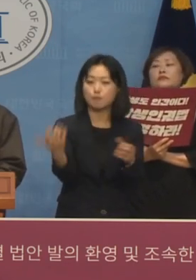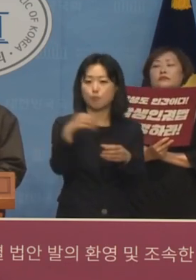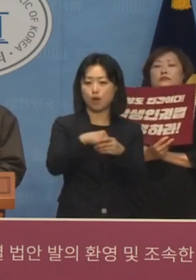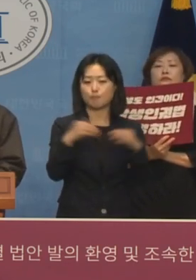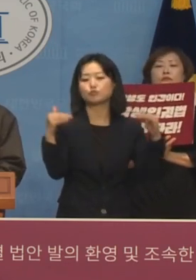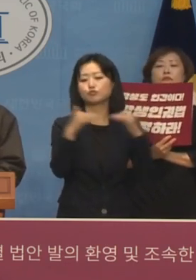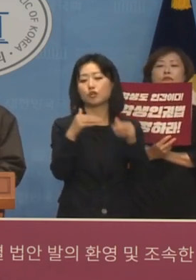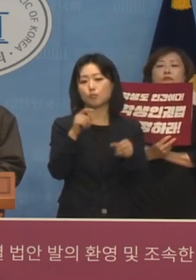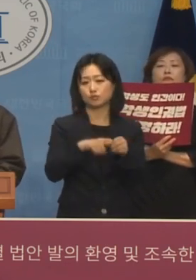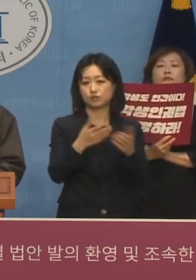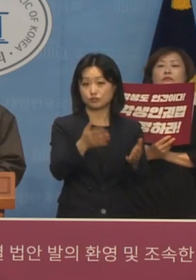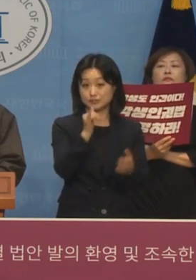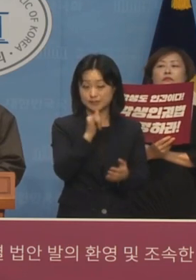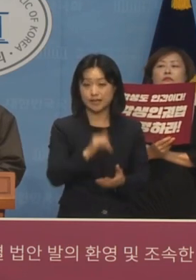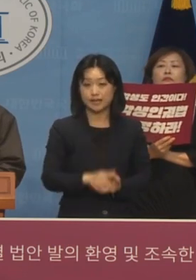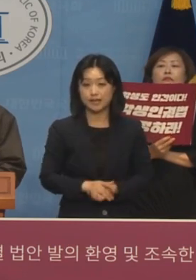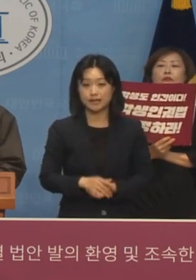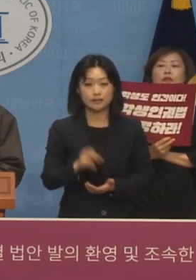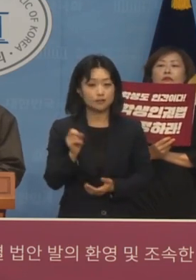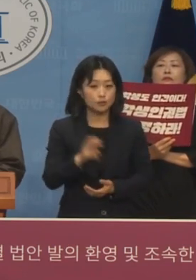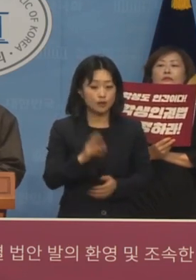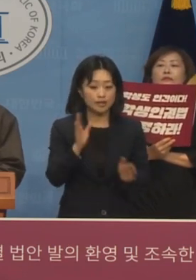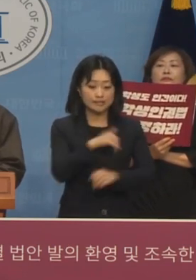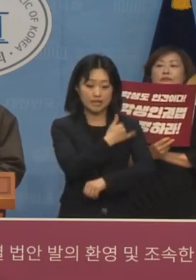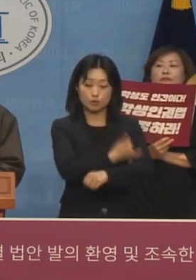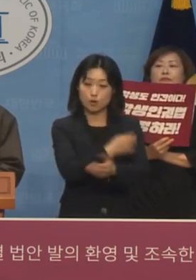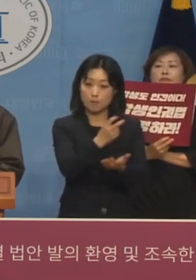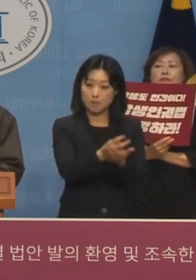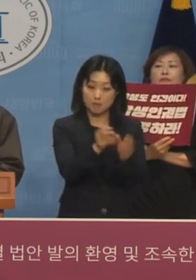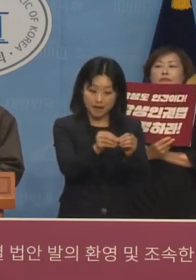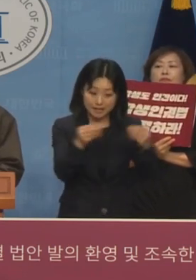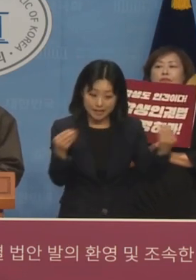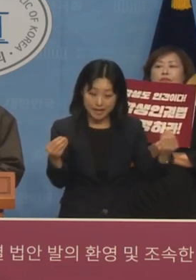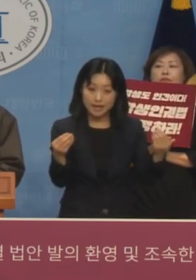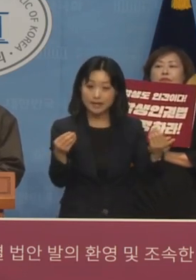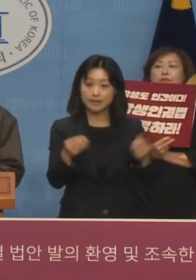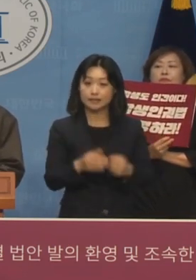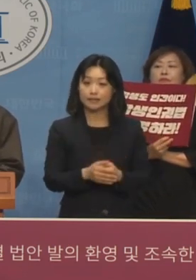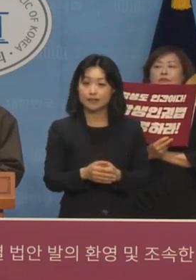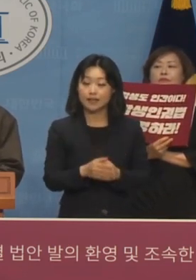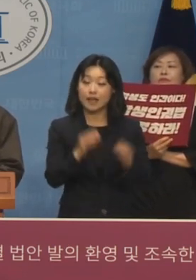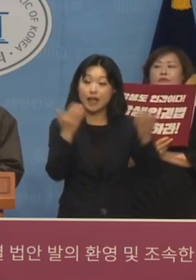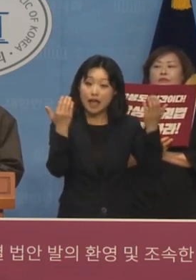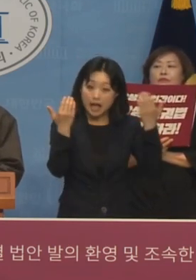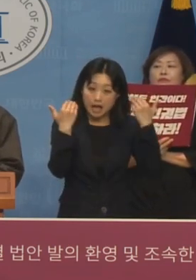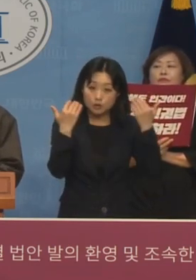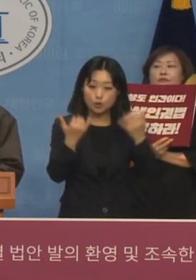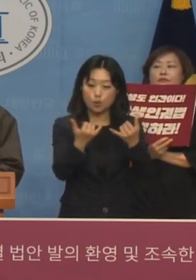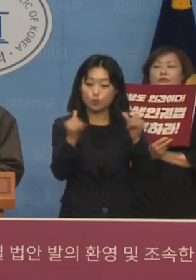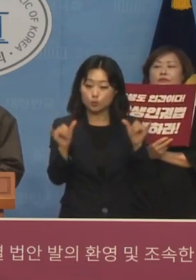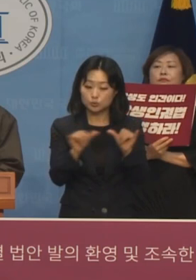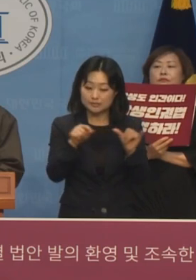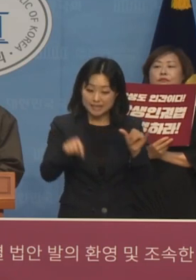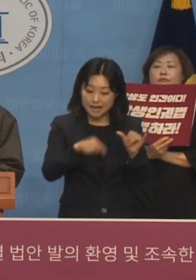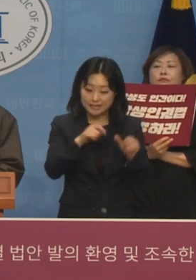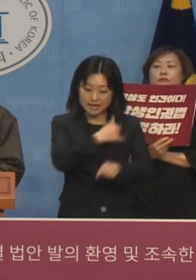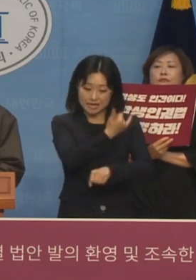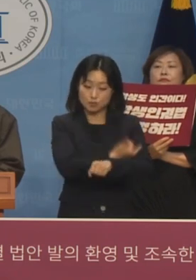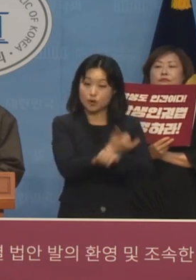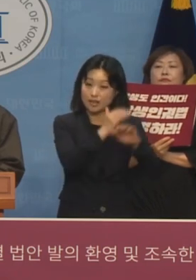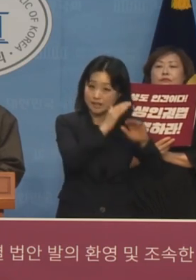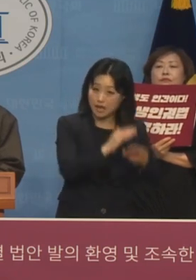위한 것입니다. 무엇보다 학생인권법에는 여러 조항에 걸쳐 학교 공동체 구성원의 인권을 위한